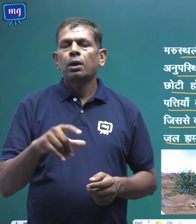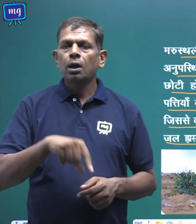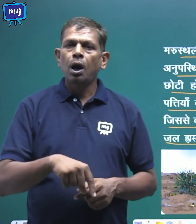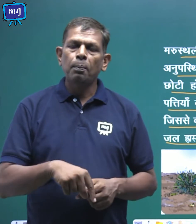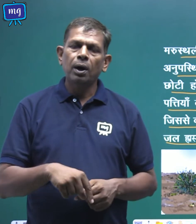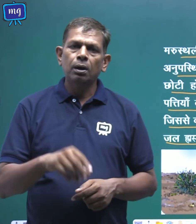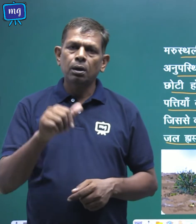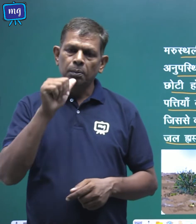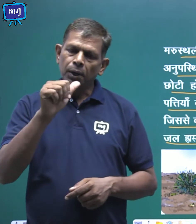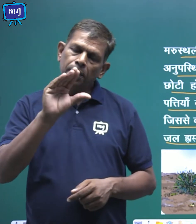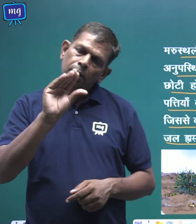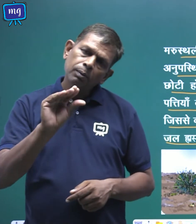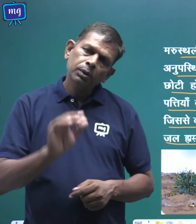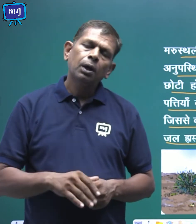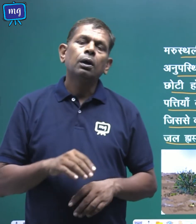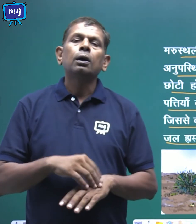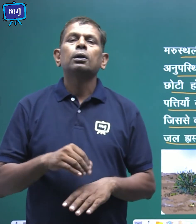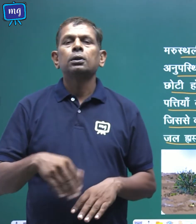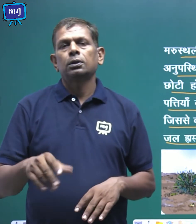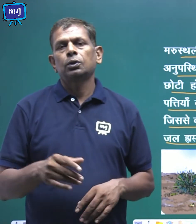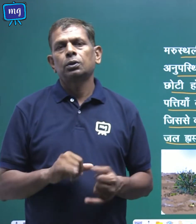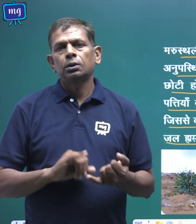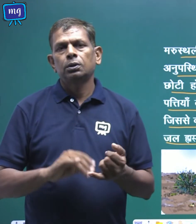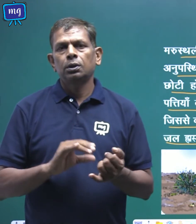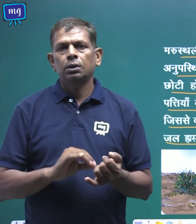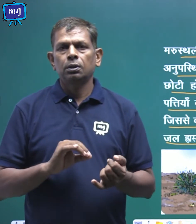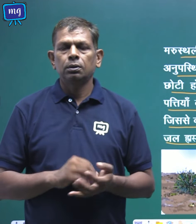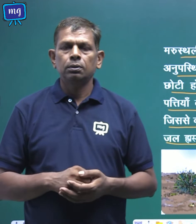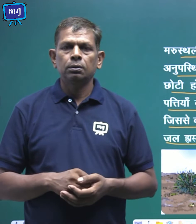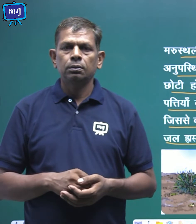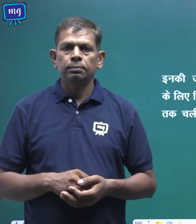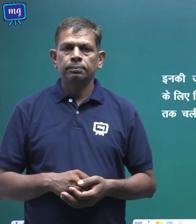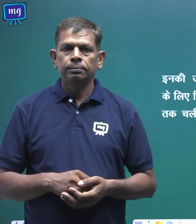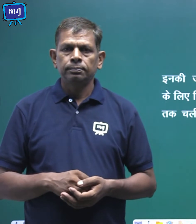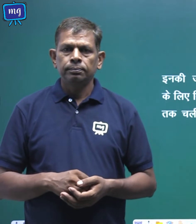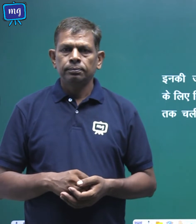है ना रेगिस्तान में, इसीलिए।